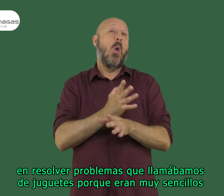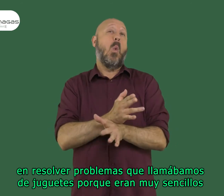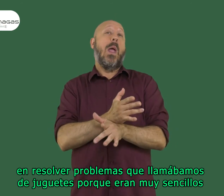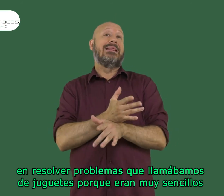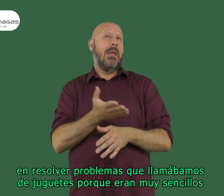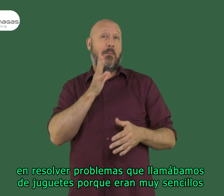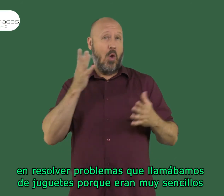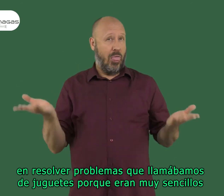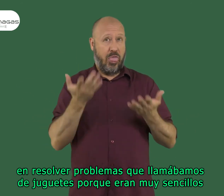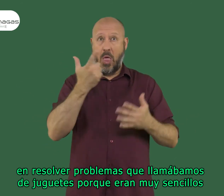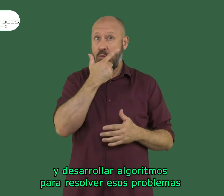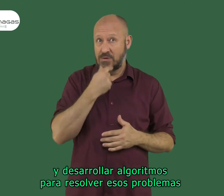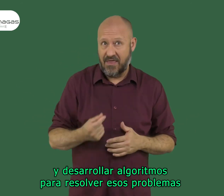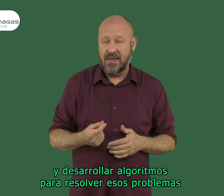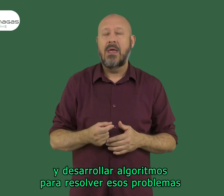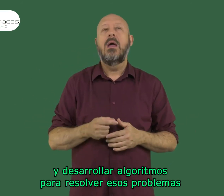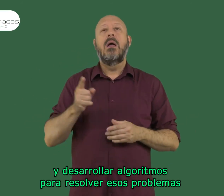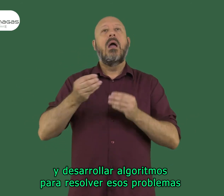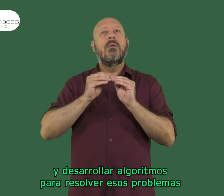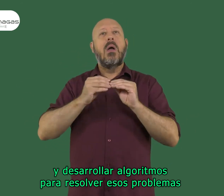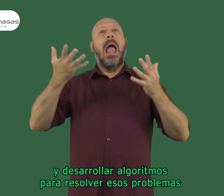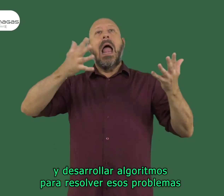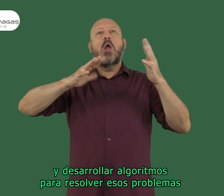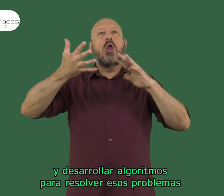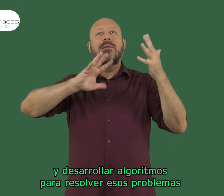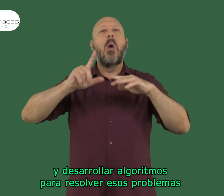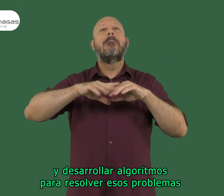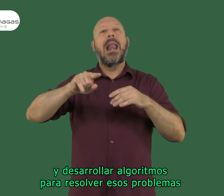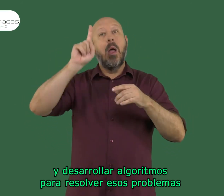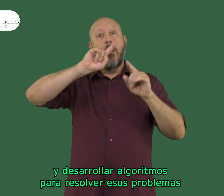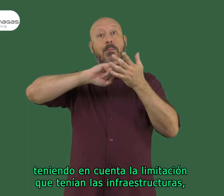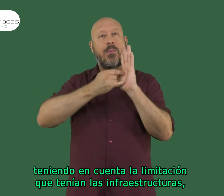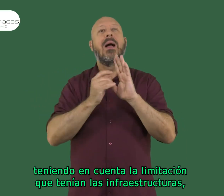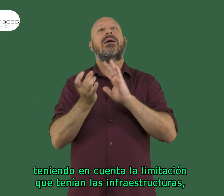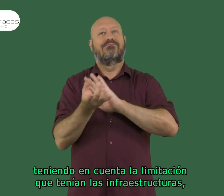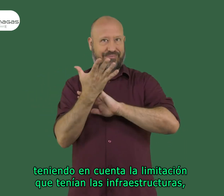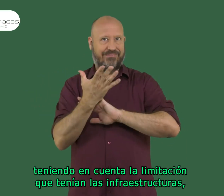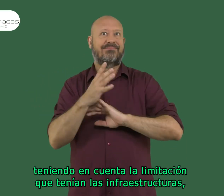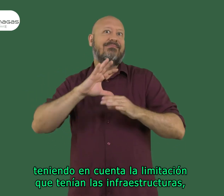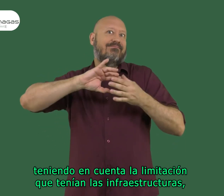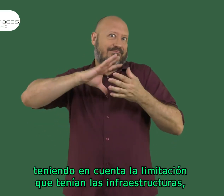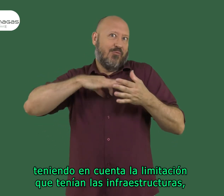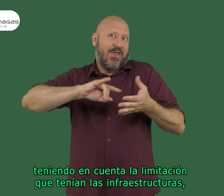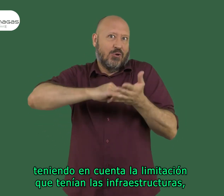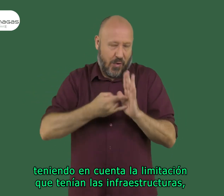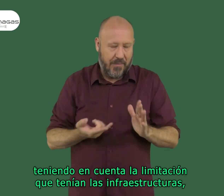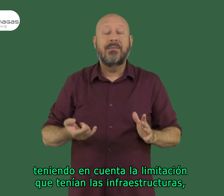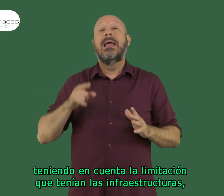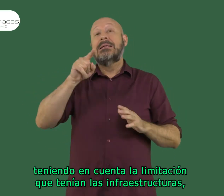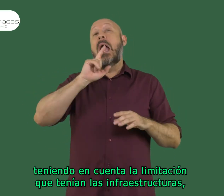de juguetes porque eran muy sencillos y desarrollar algoritmos para resolver esos problemas, teniendo en cuenta la limitación que tenían